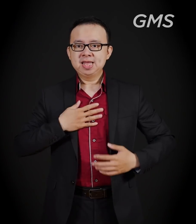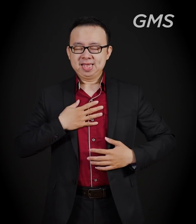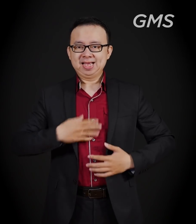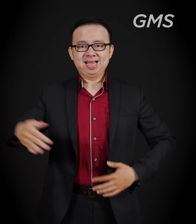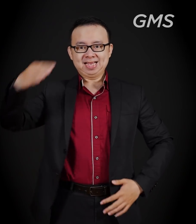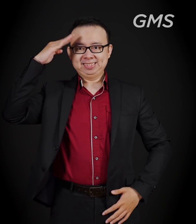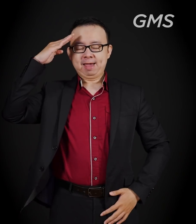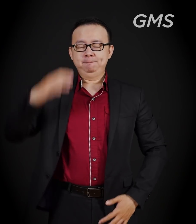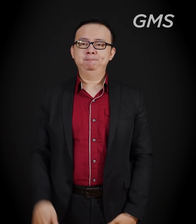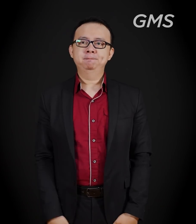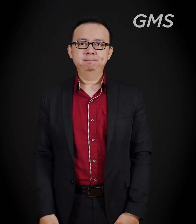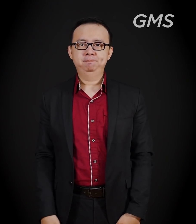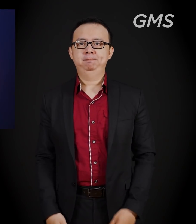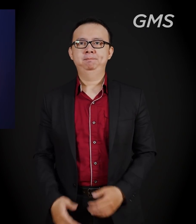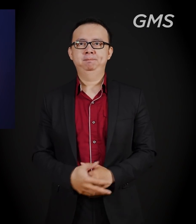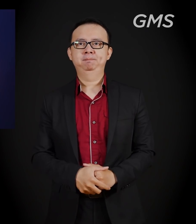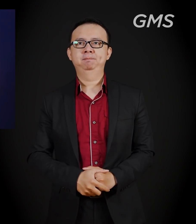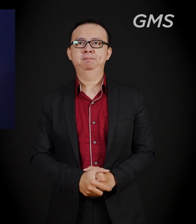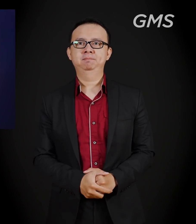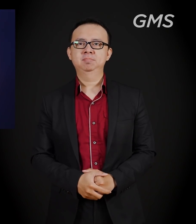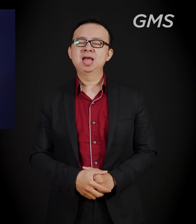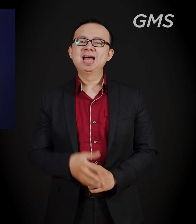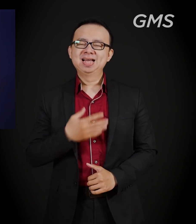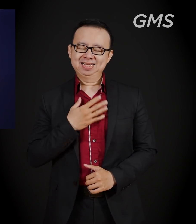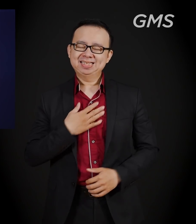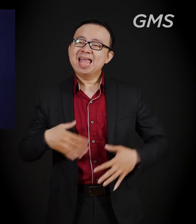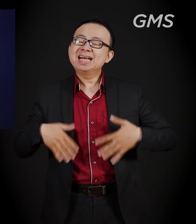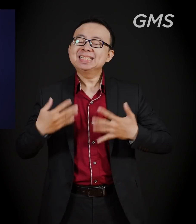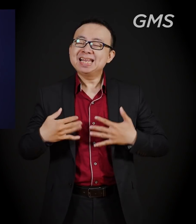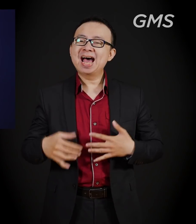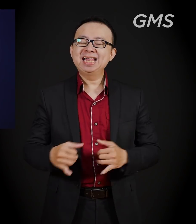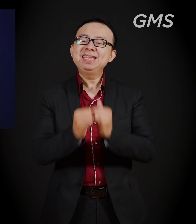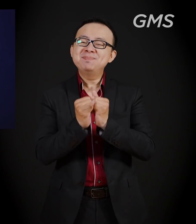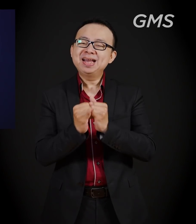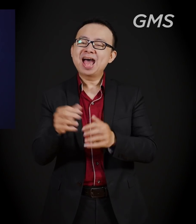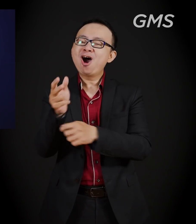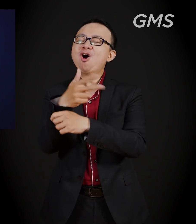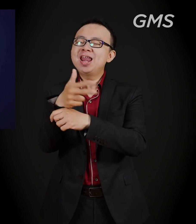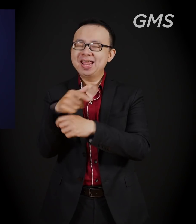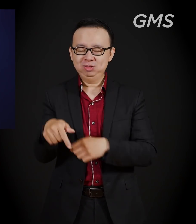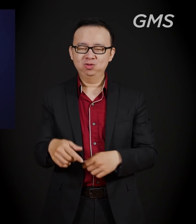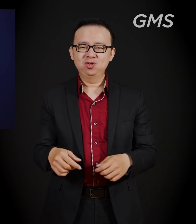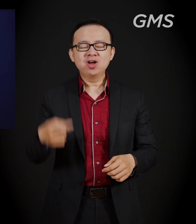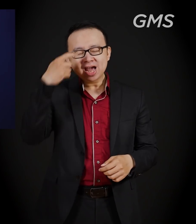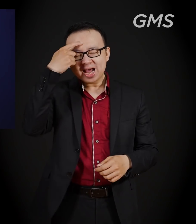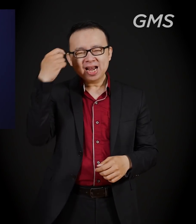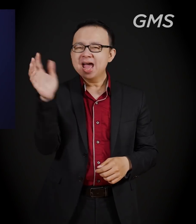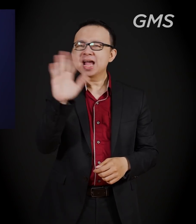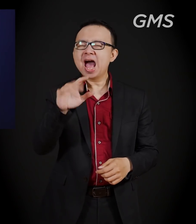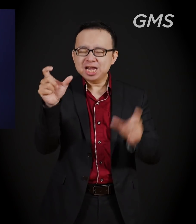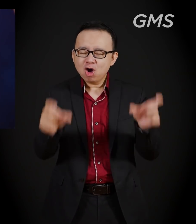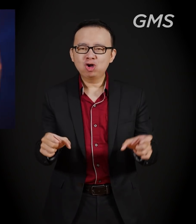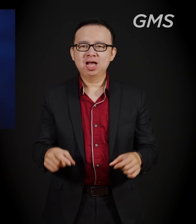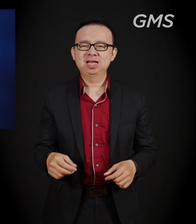Ayo. Iha. Saya senang sekali kalau ibadah online seperti ini. Gak ada orang. Iya kan? Panggungnya besar lagi,